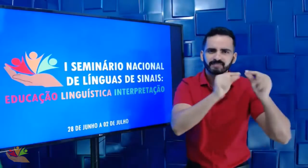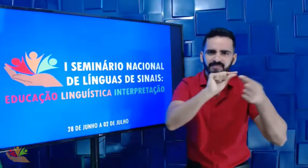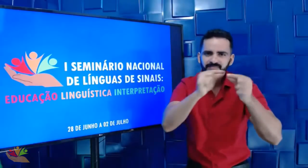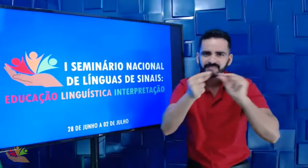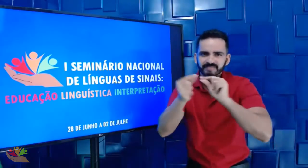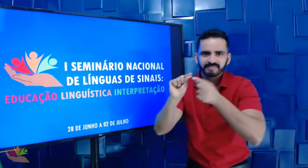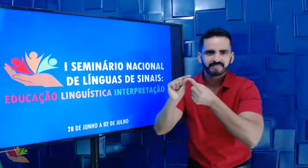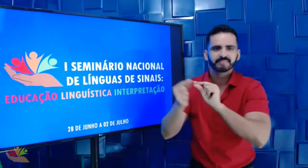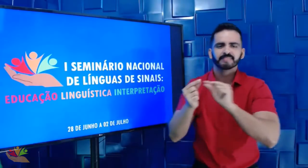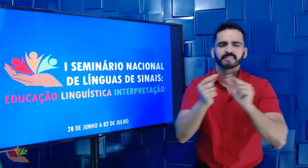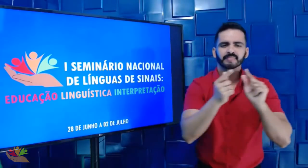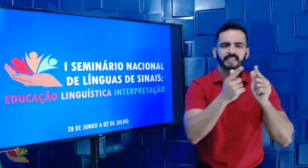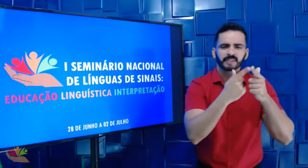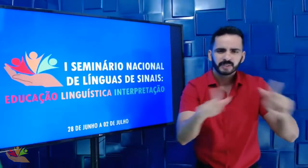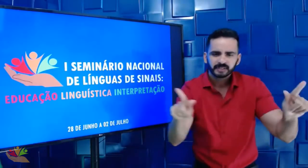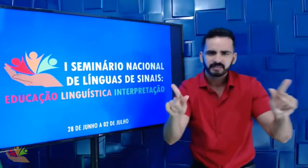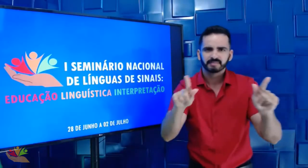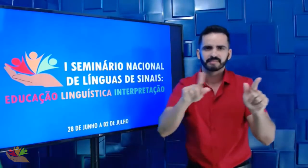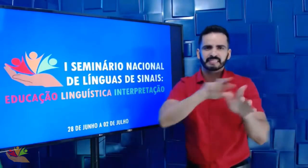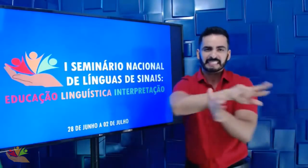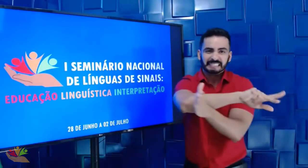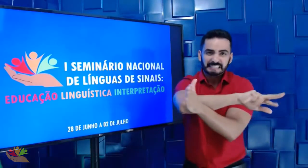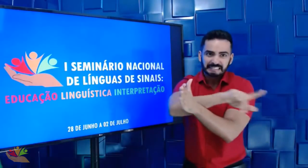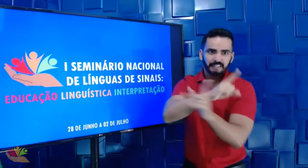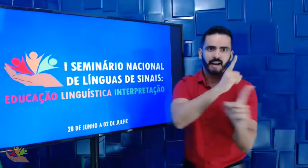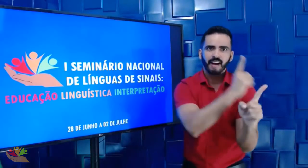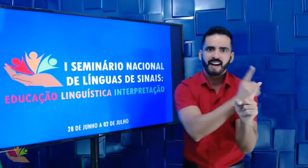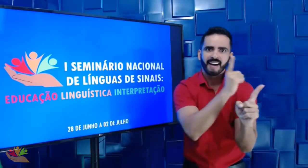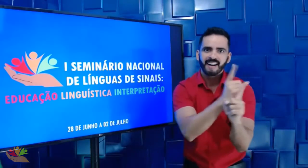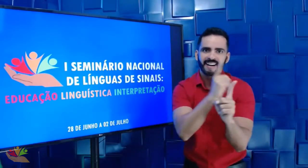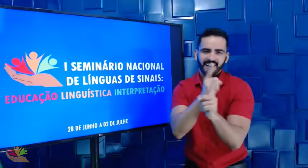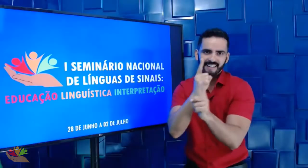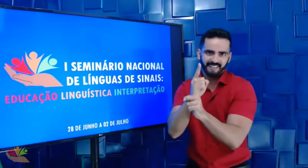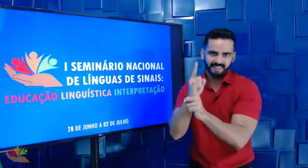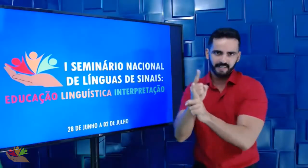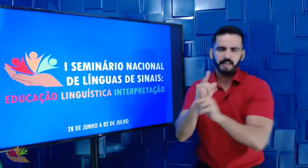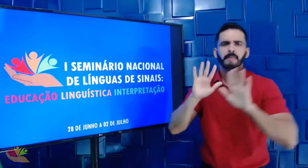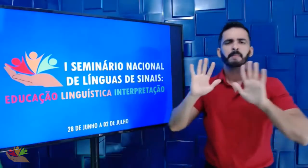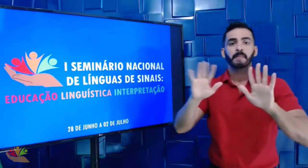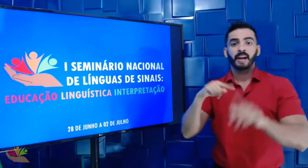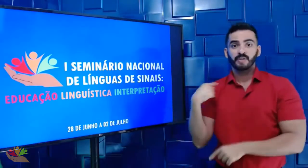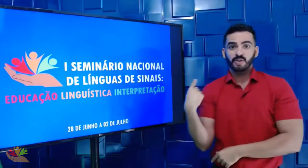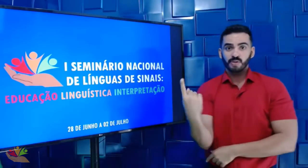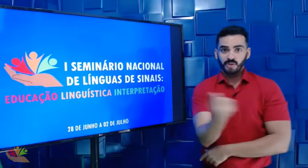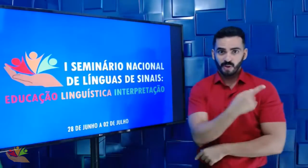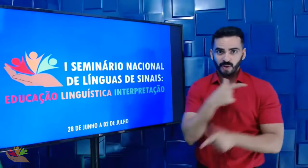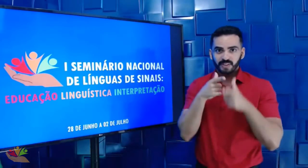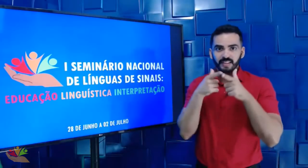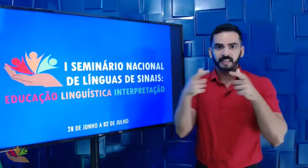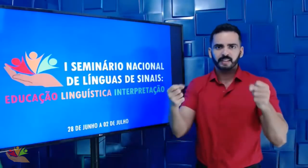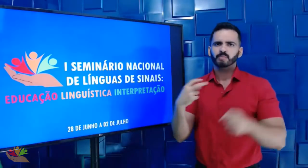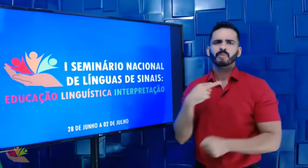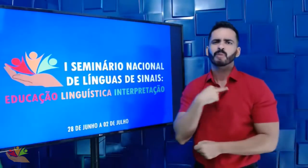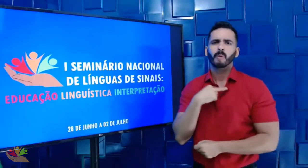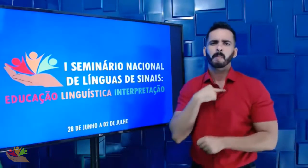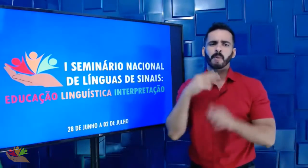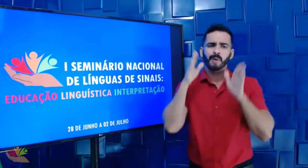com a questão das línguas de sinais, né? Outras áreas como a gramática, a linguística.